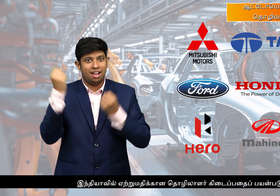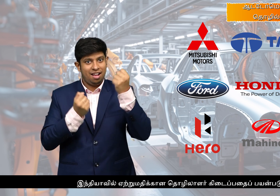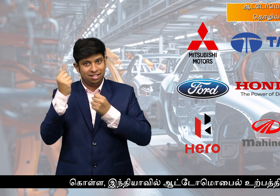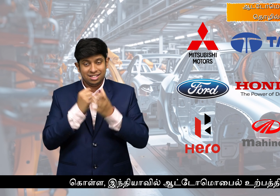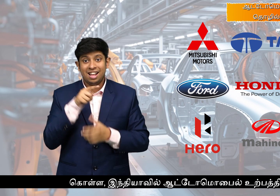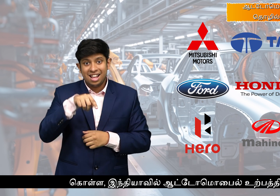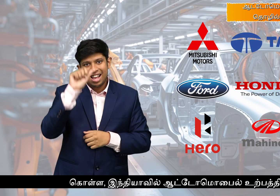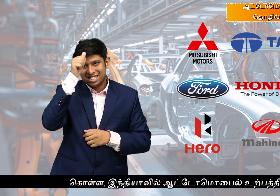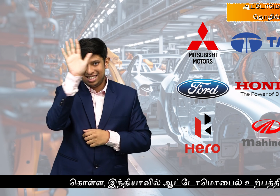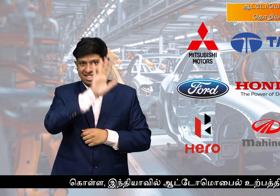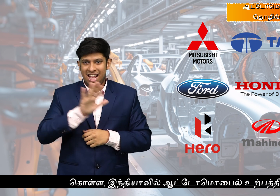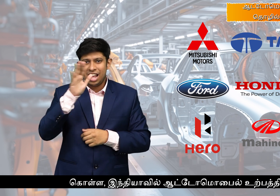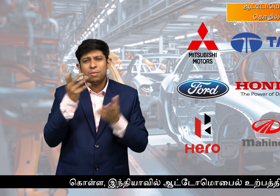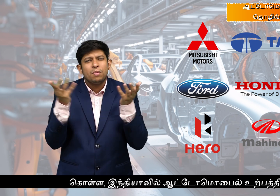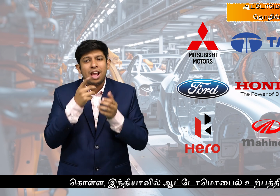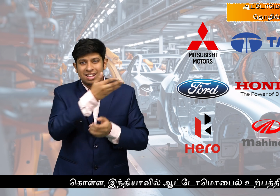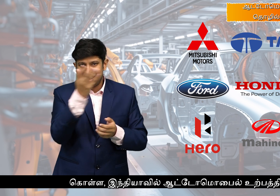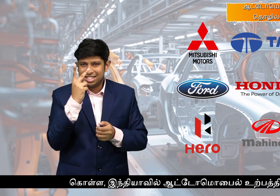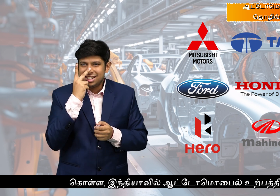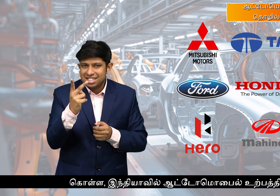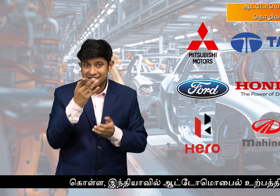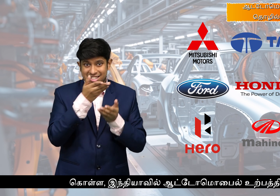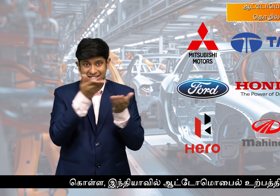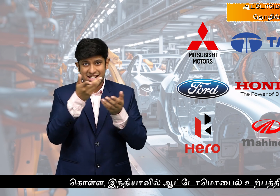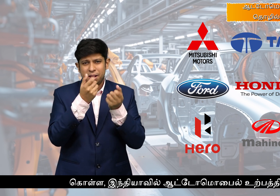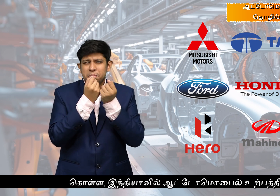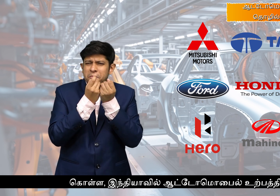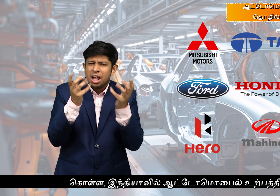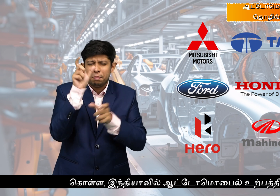கொள்ள இந்தியாவில் ஆட்டோமொபைல் உற்பத்திக்காக ஒரு